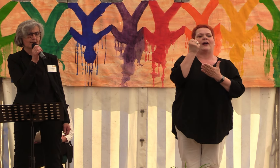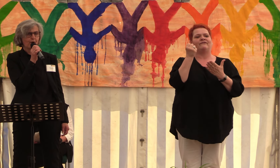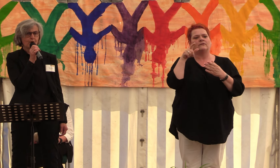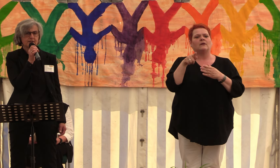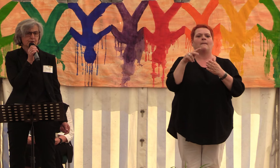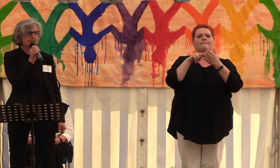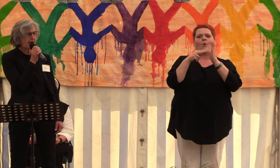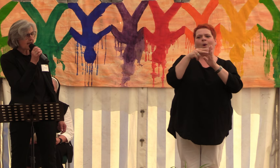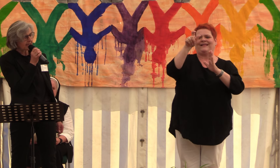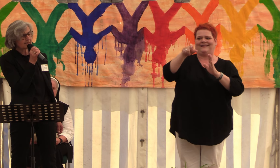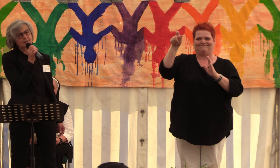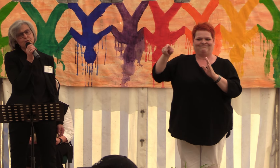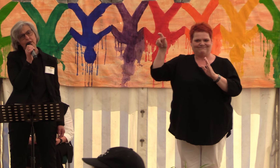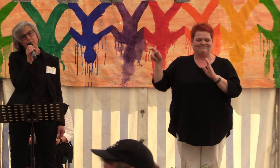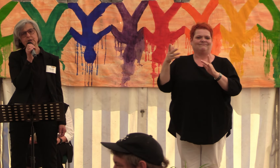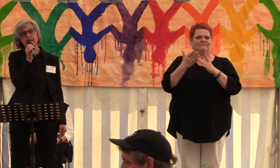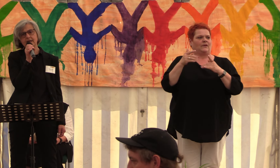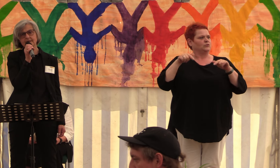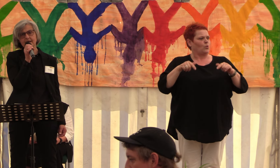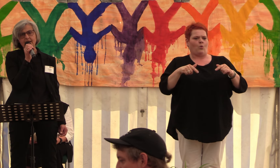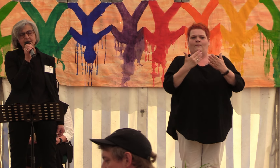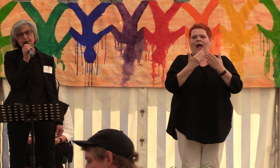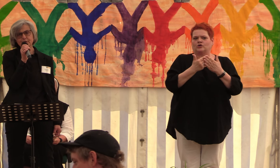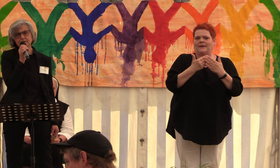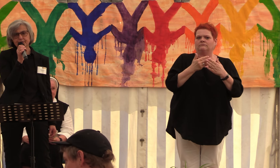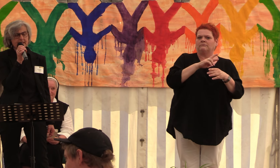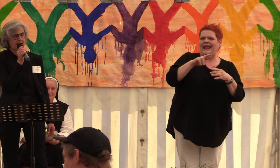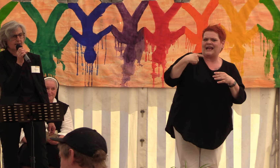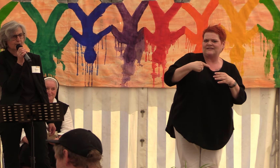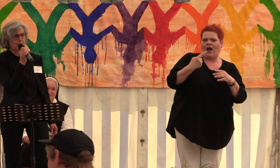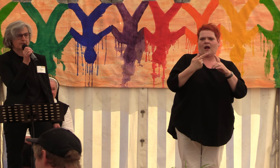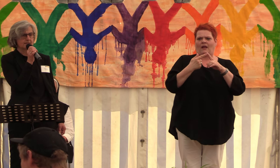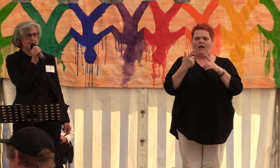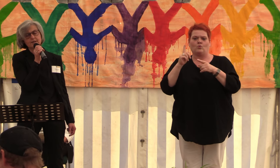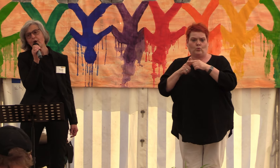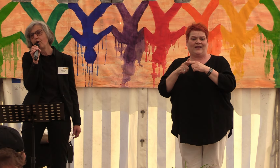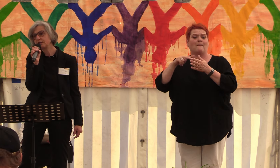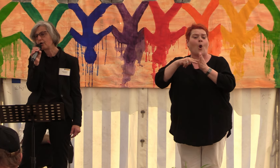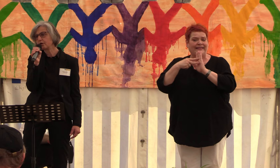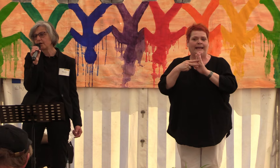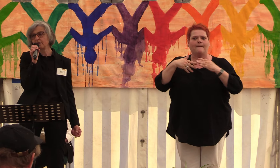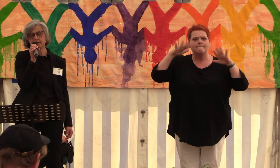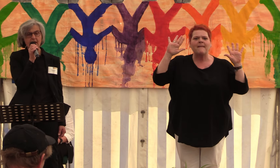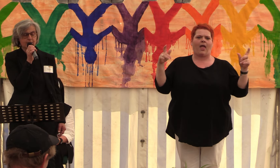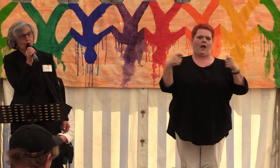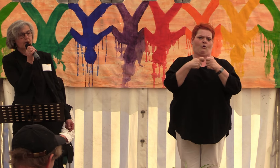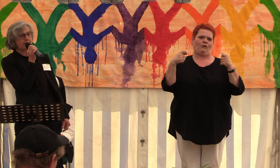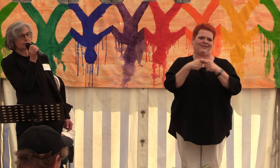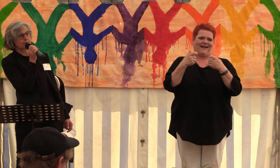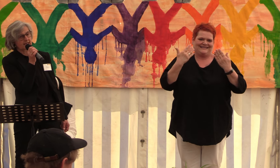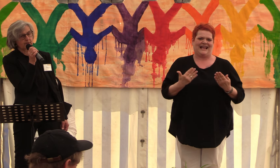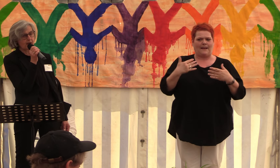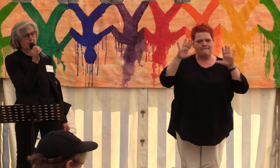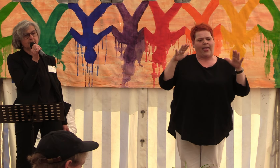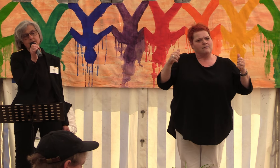Politik und die sozialen Einrichtungen auch untereinander, dass wir uns viel näher gekommen sind und auch noch